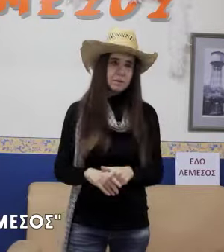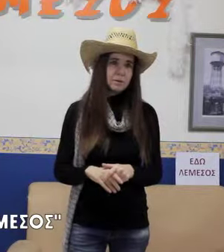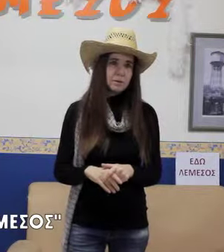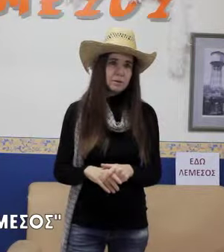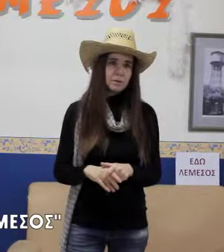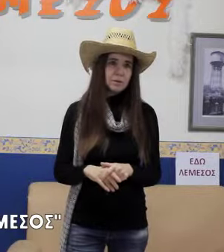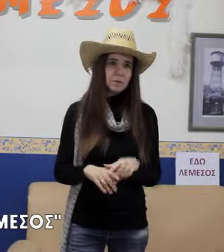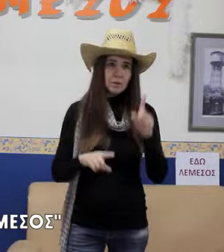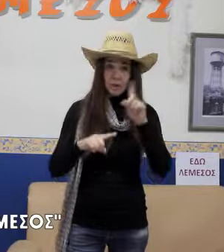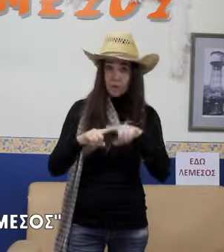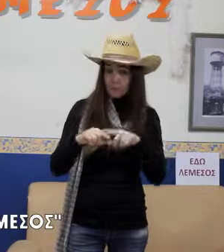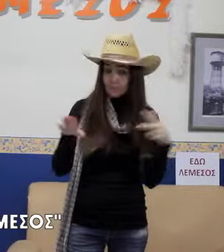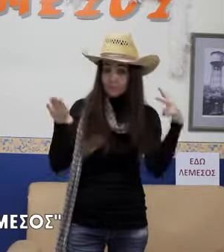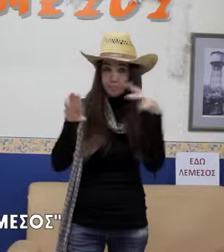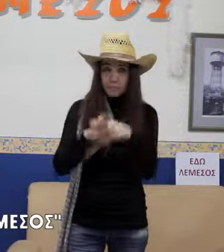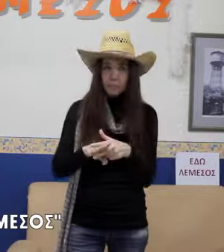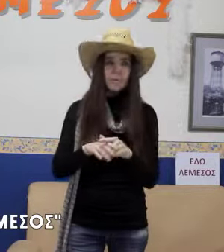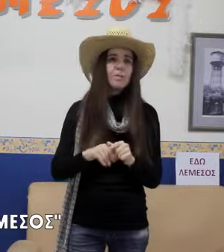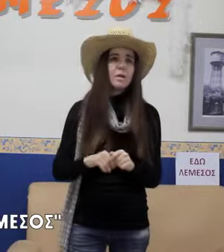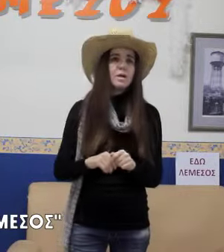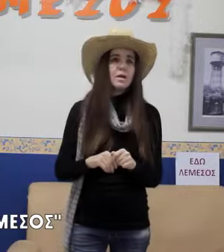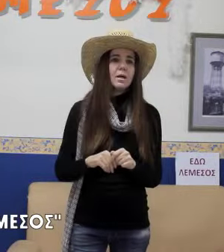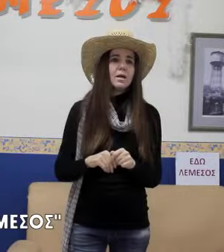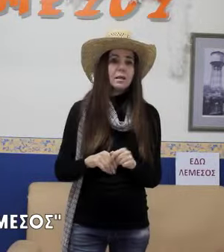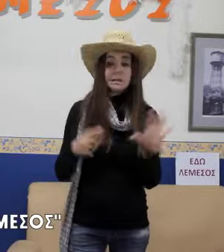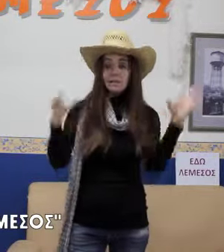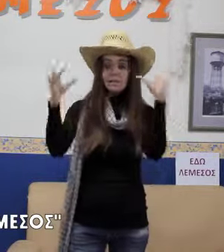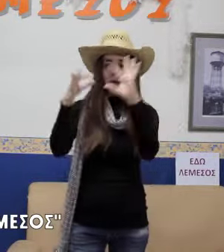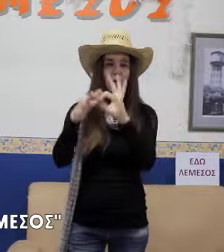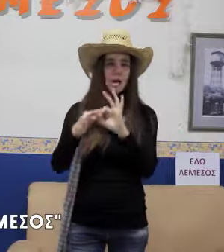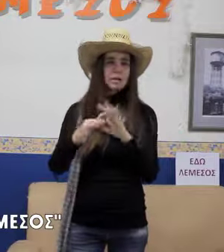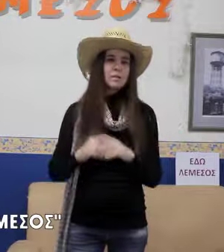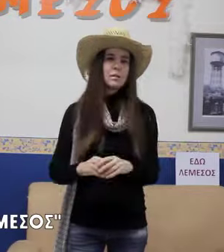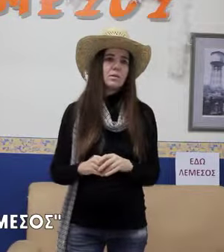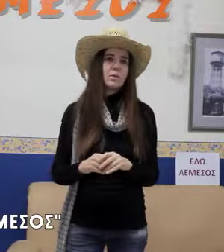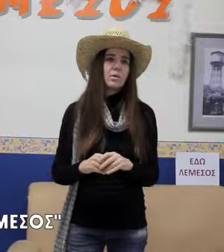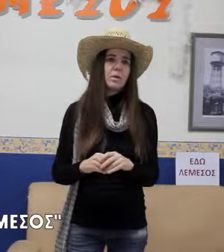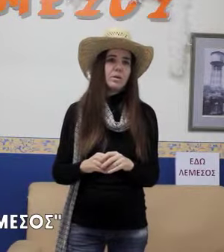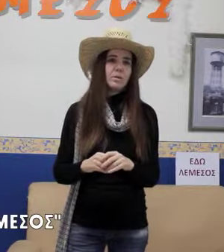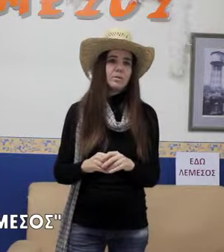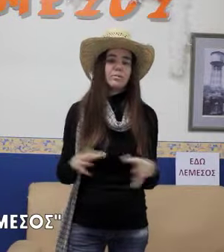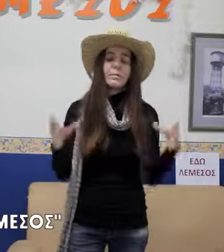Η Ελληνική Τράπεζα, σε συνεργασία με την ομάδα Κανταδόρο,